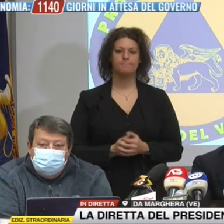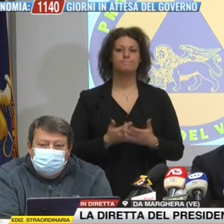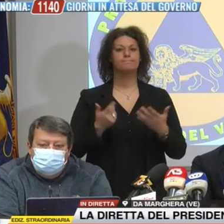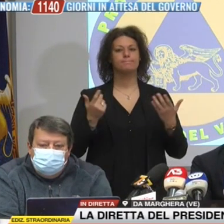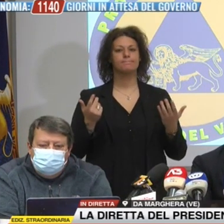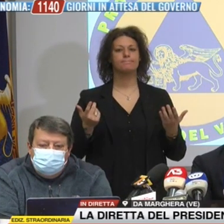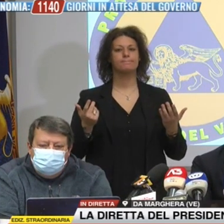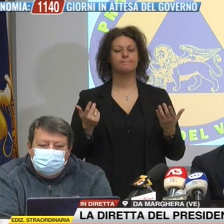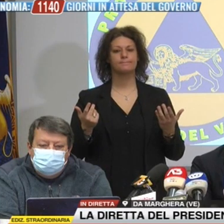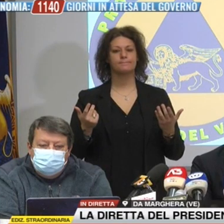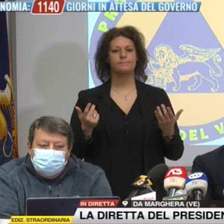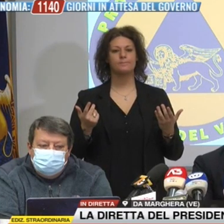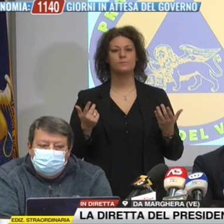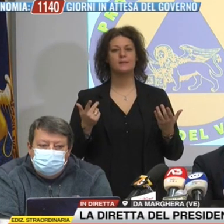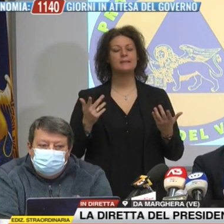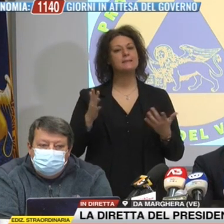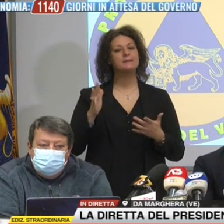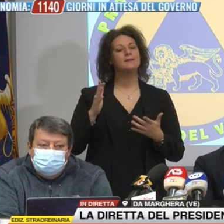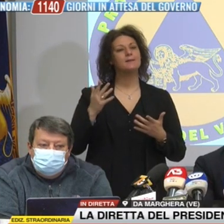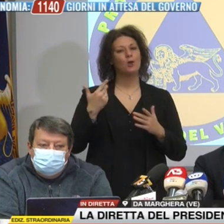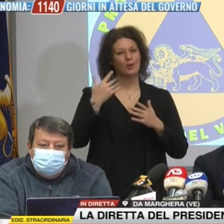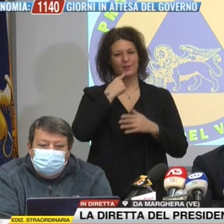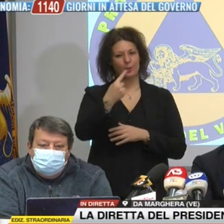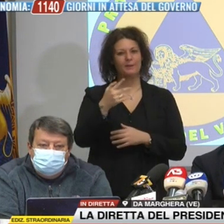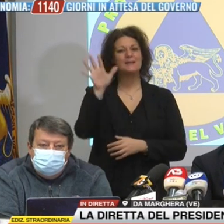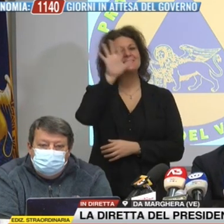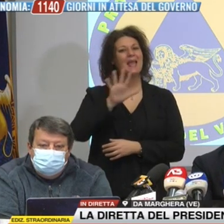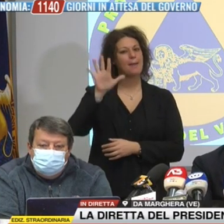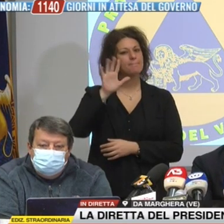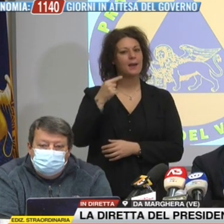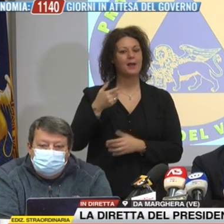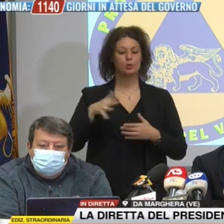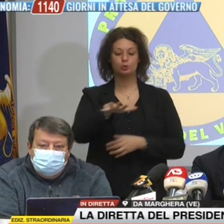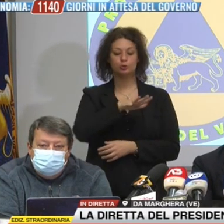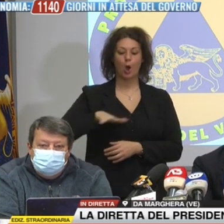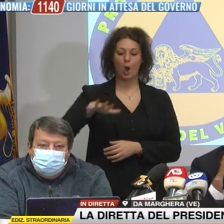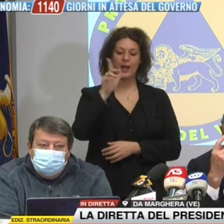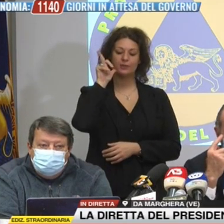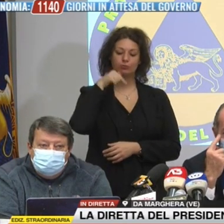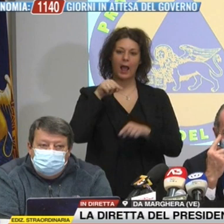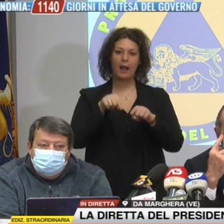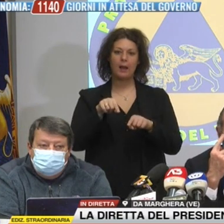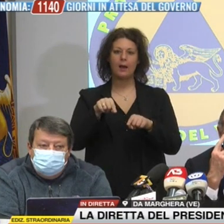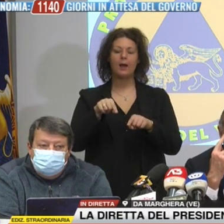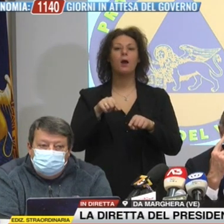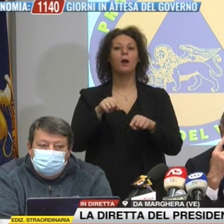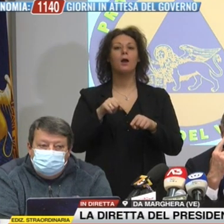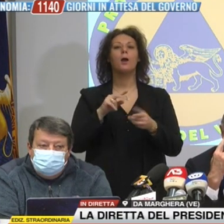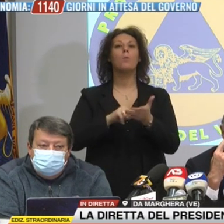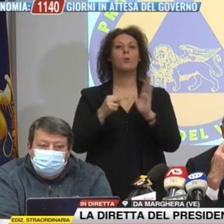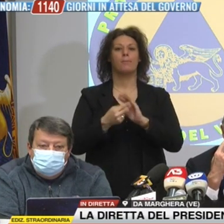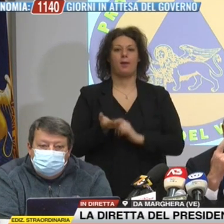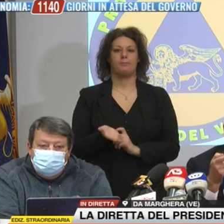quasi che, lo dicevo prima, che la zona gialla adesso sia diventato un problema. Sembra quasi che